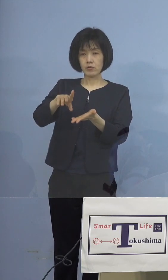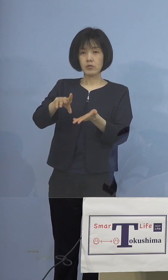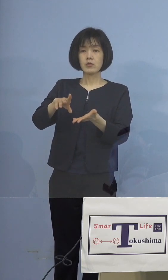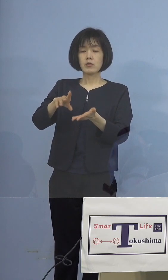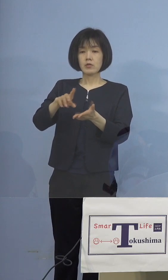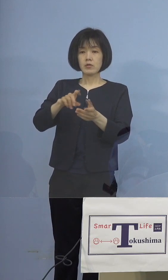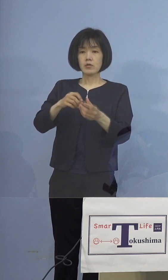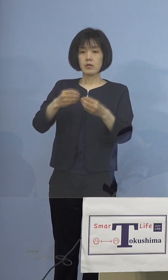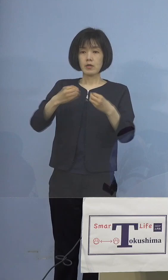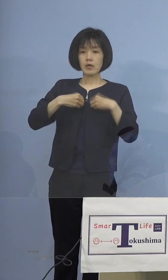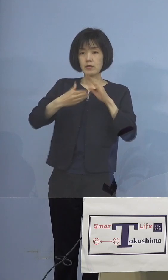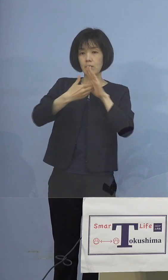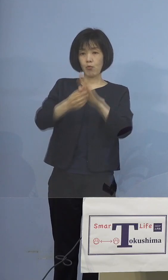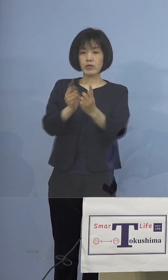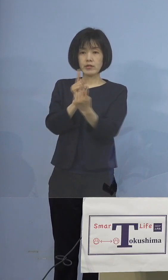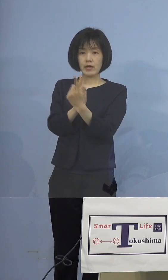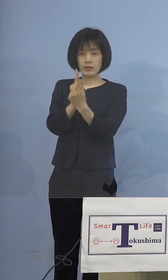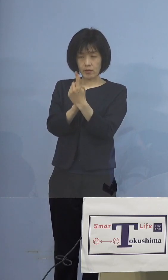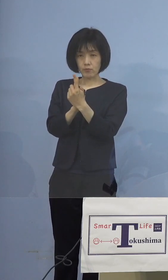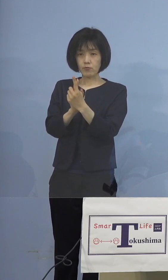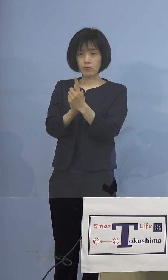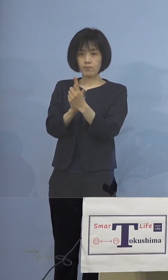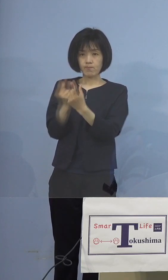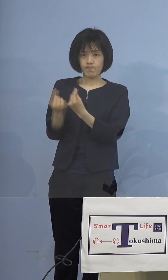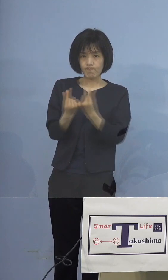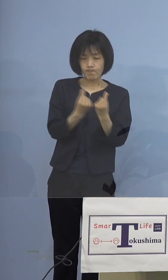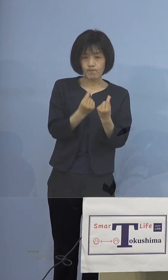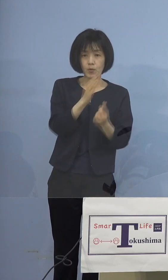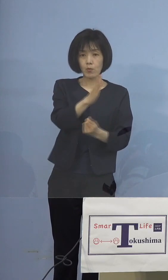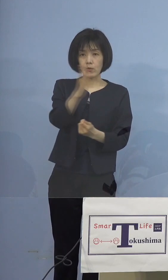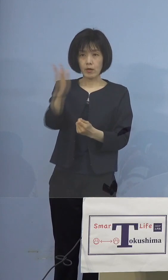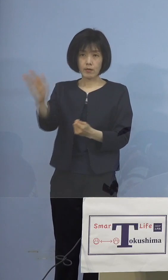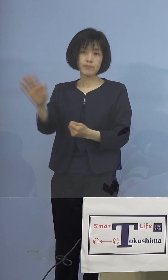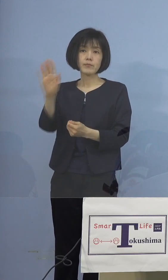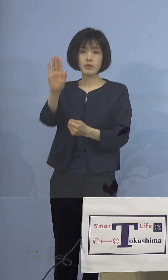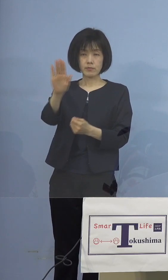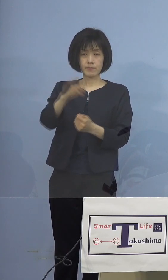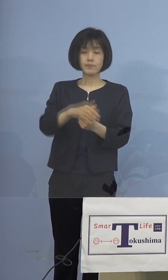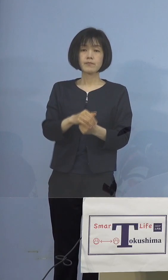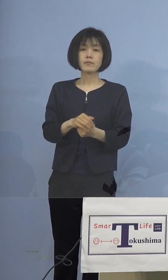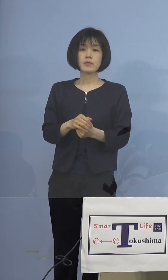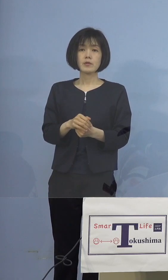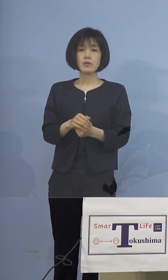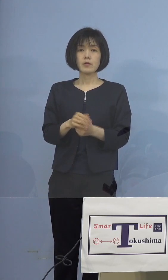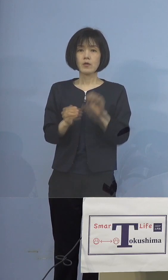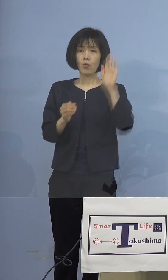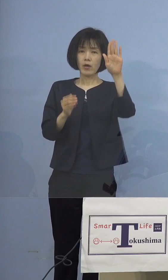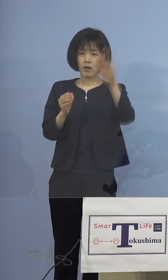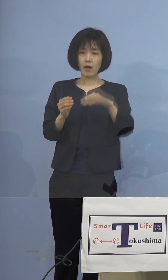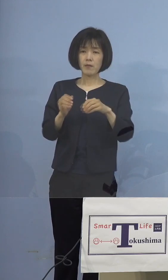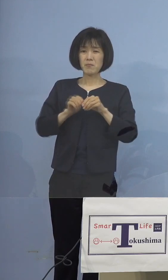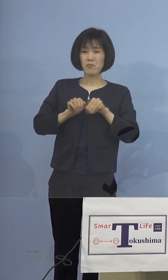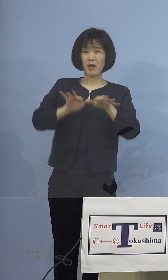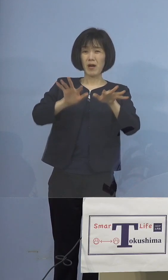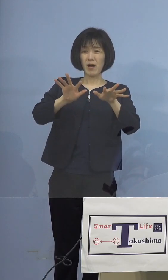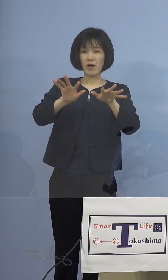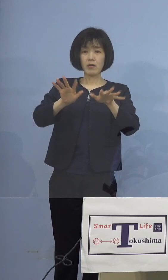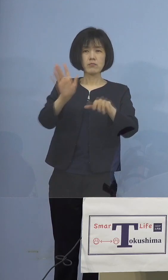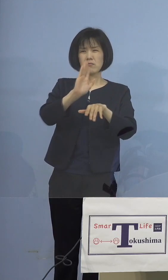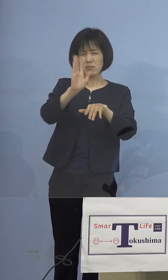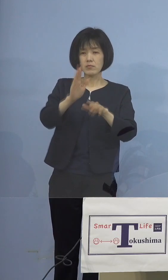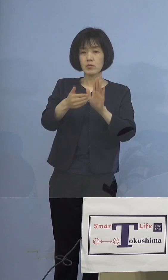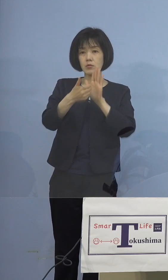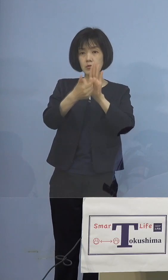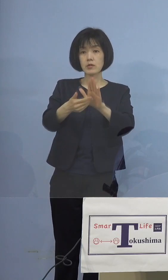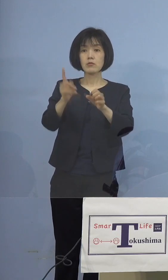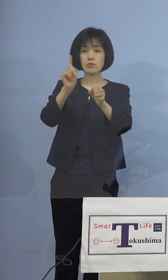止対策の徹底をお願いしているところであります。これ以上の感染拡大を防ぐためにもぜ